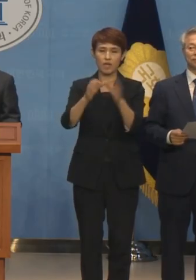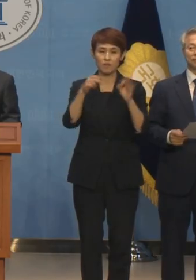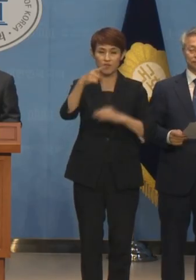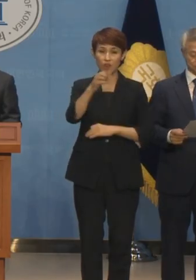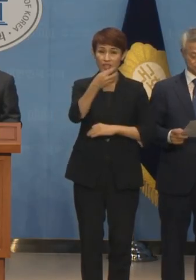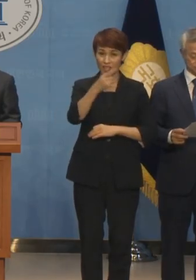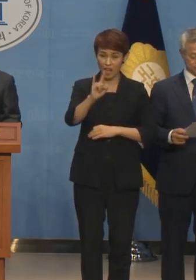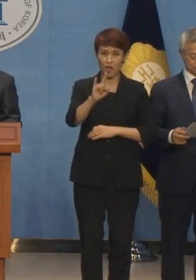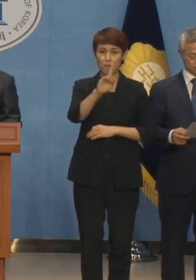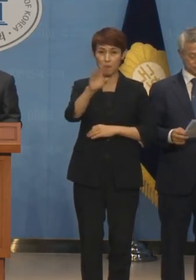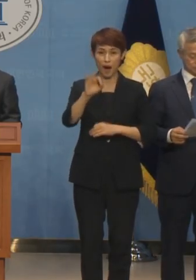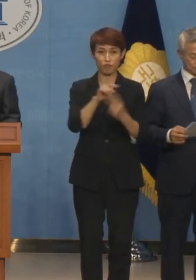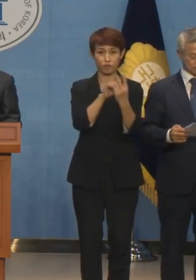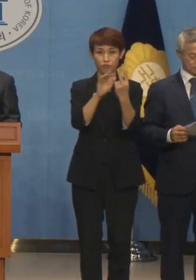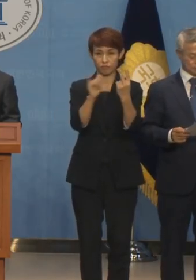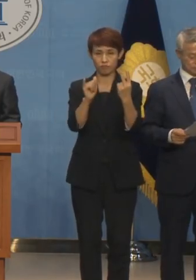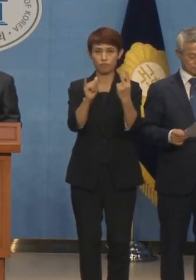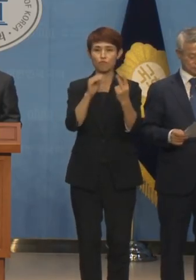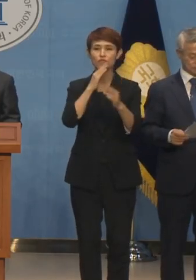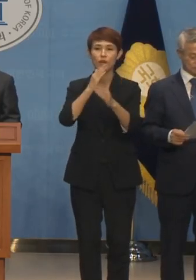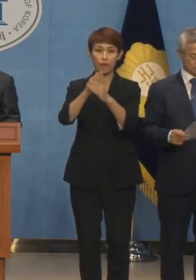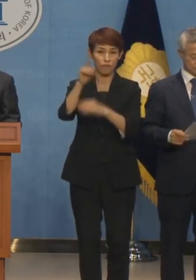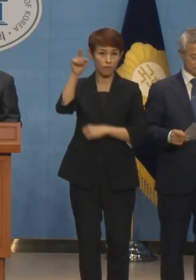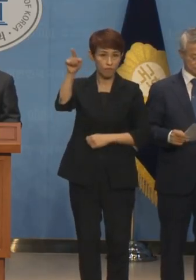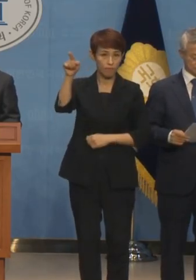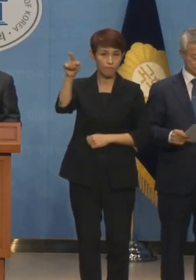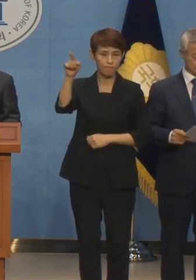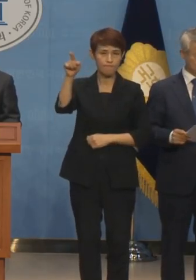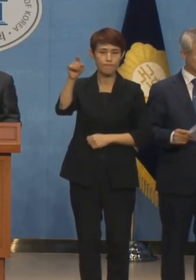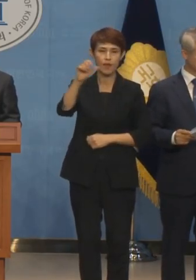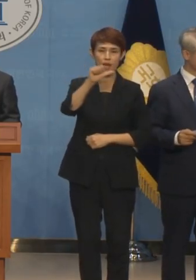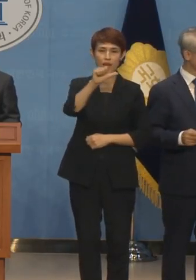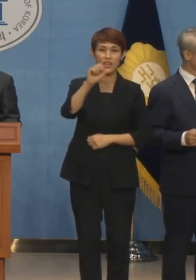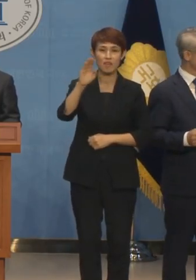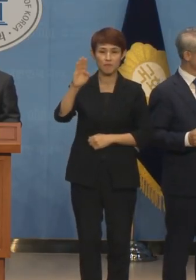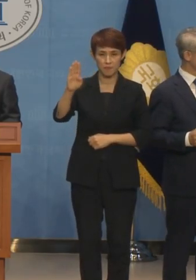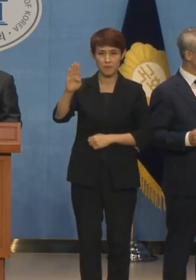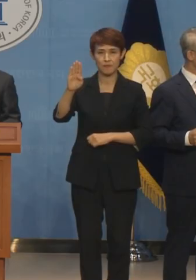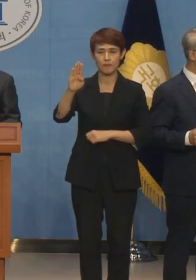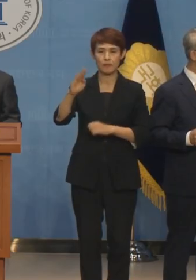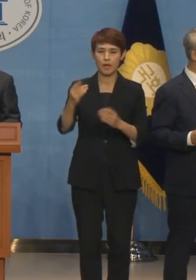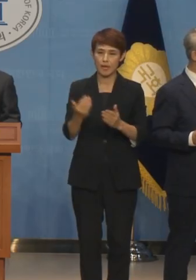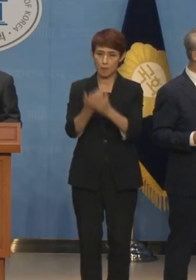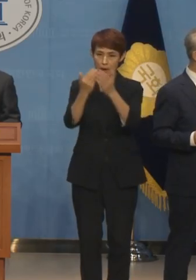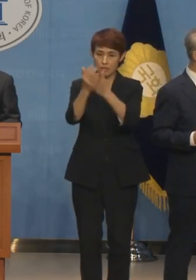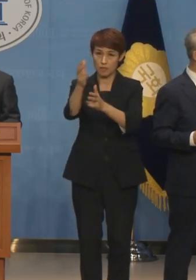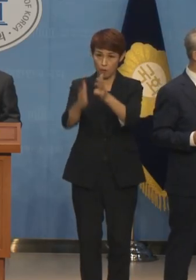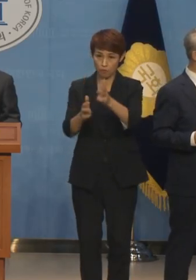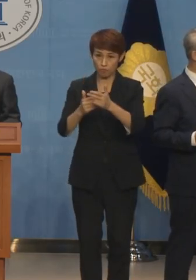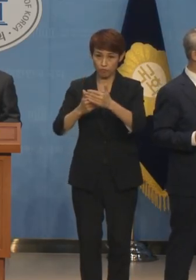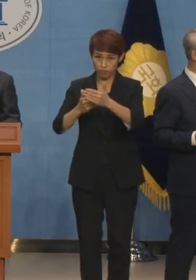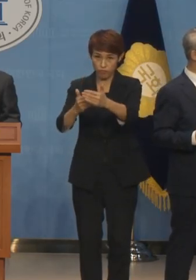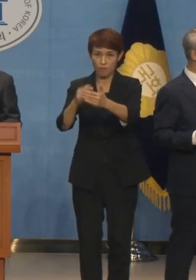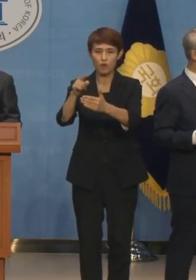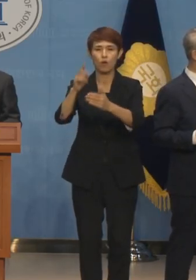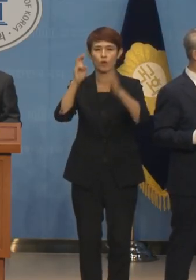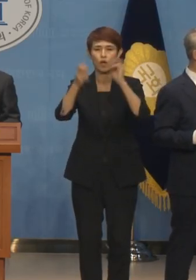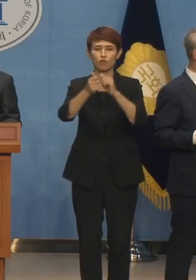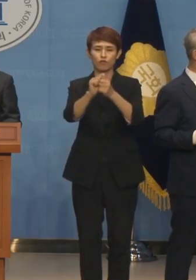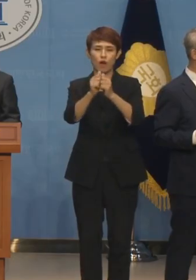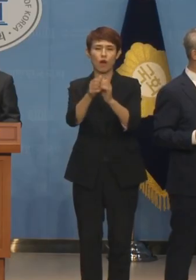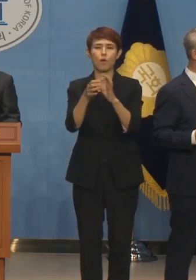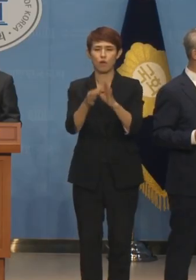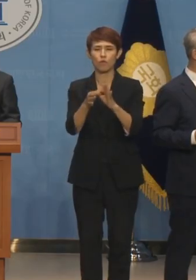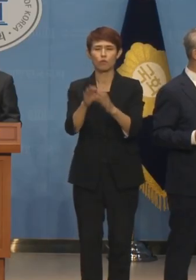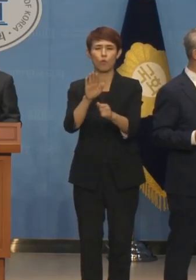김성태, 방용철 등은 향후 북한으로부터 AB 개발 사업 등 쌍방울 그룹의 주가 부양에 도움이